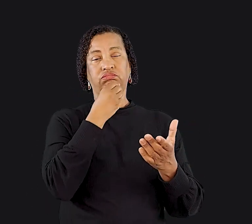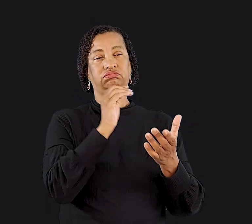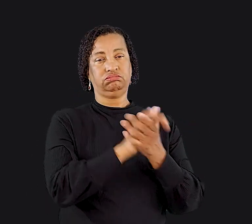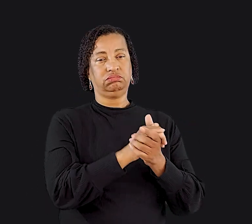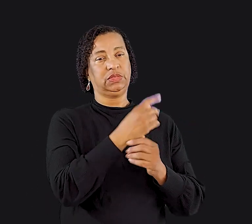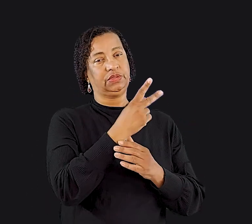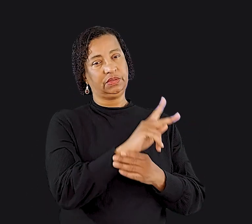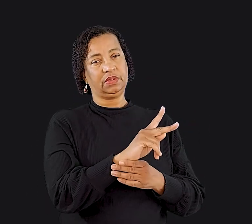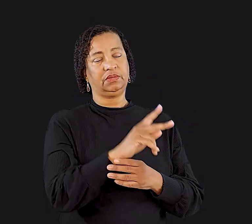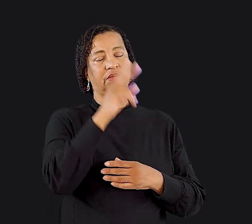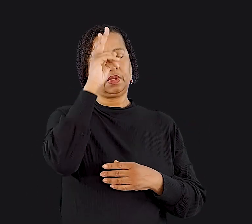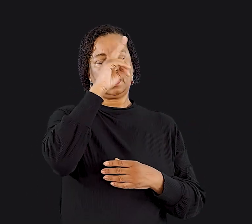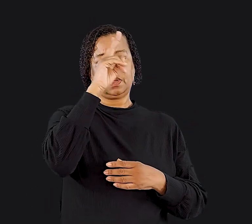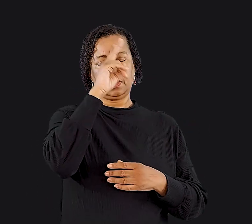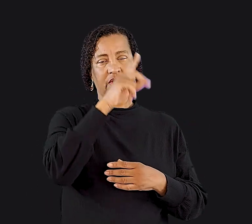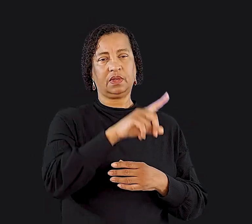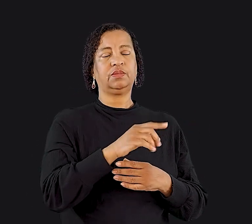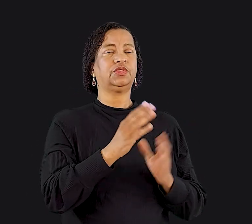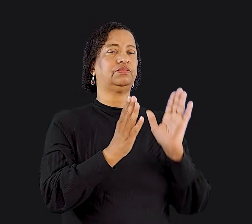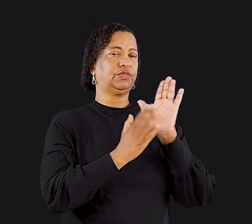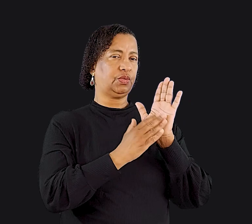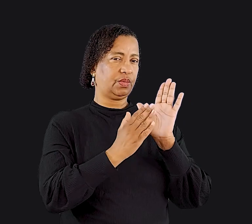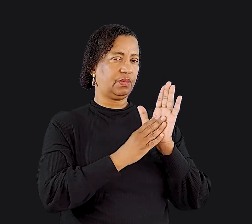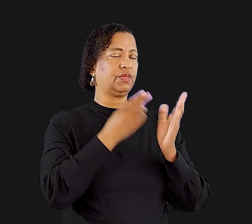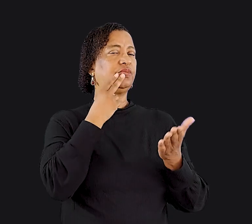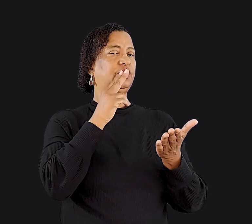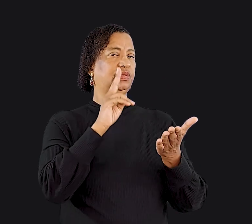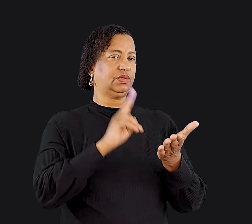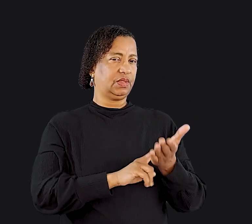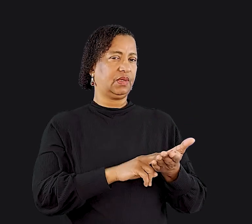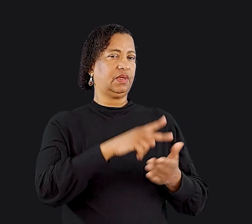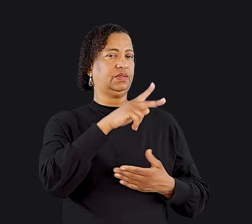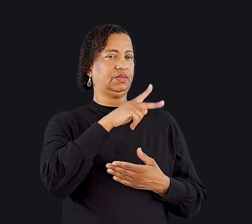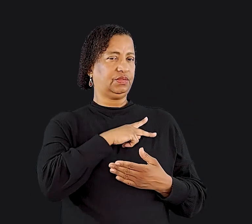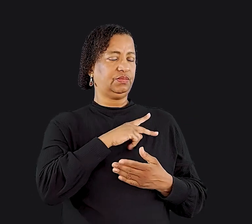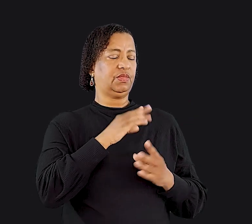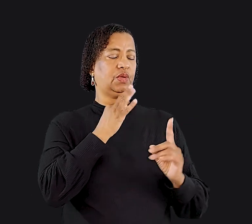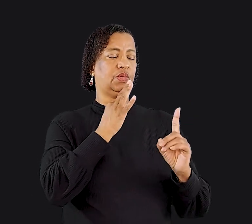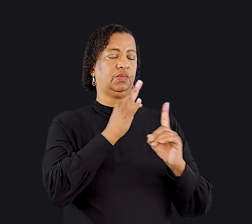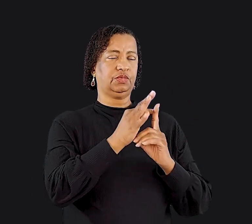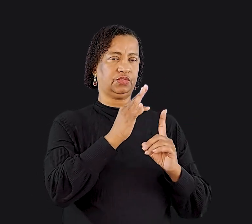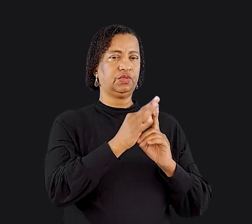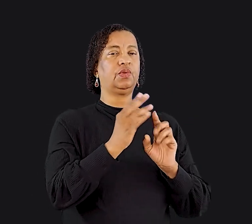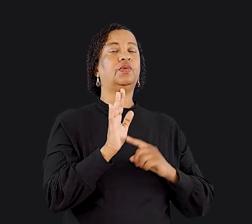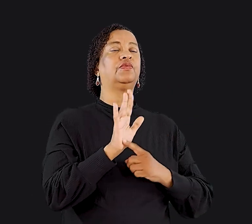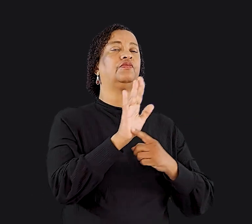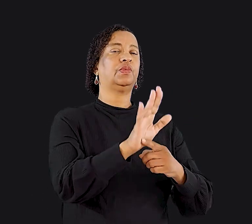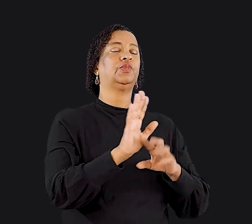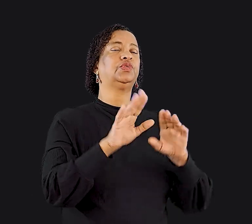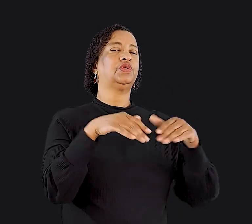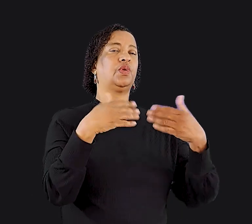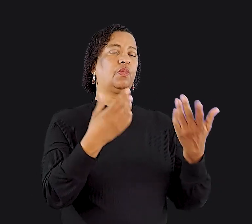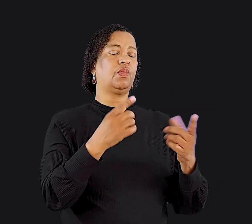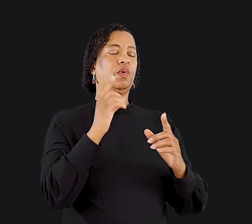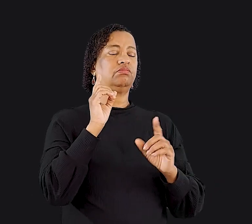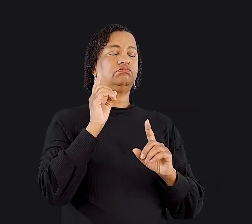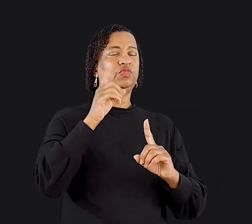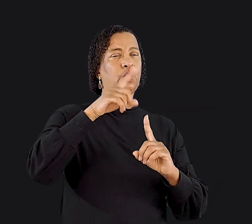maridos. Lembre-se que o propósito da carta de Paulo a Timóteo foi mostrar qual deveria ser o tipo de